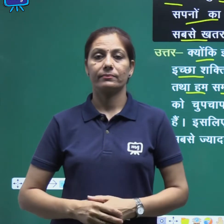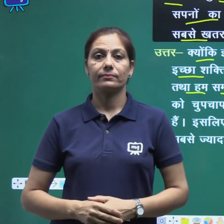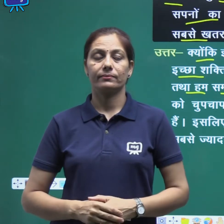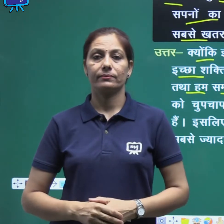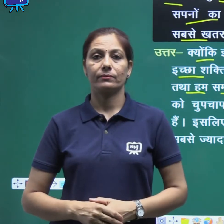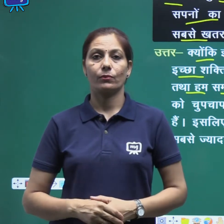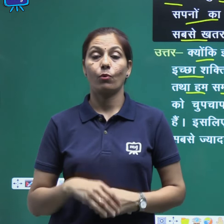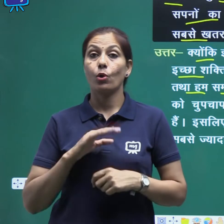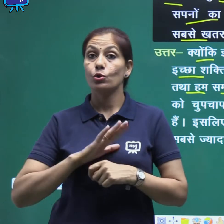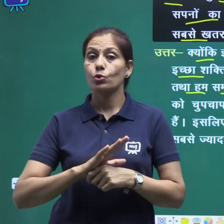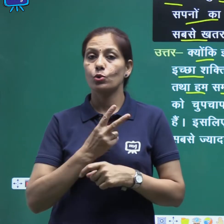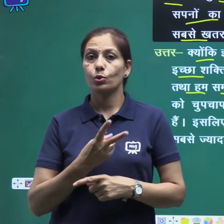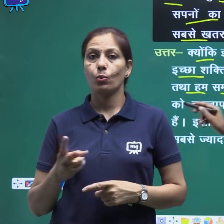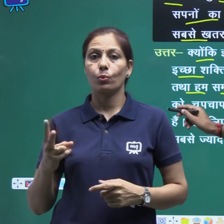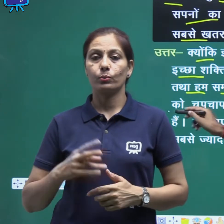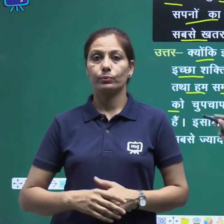व शोषण को